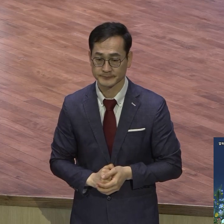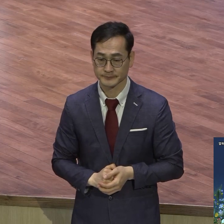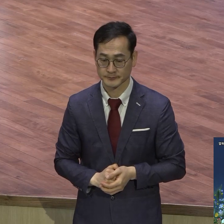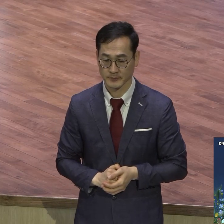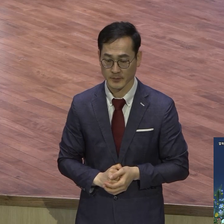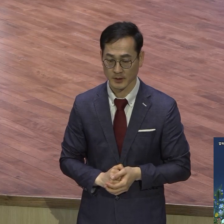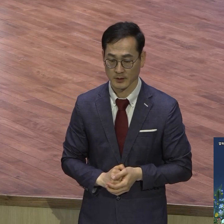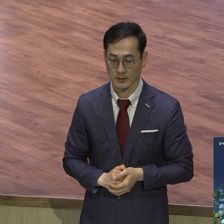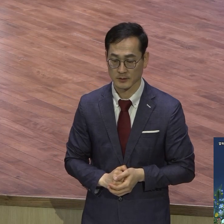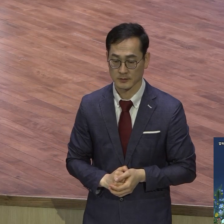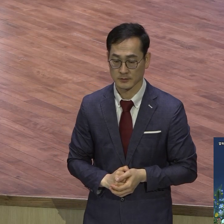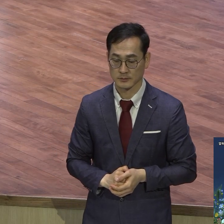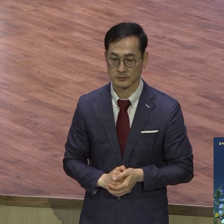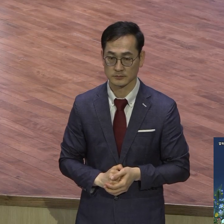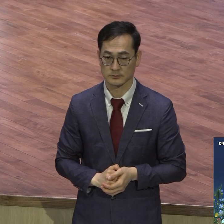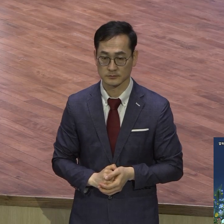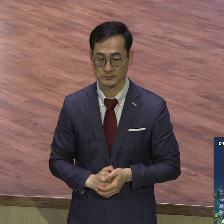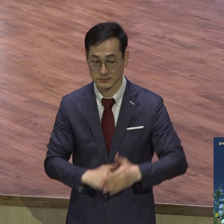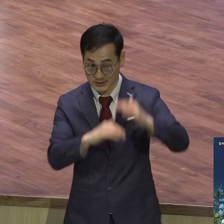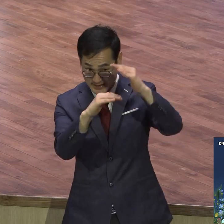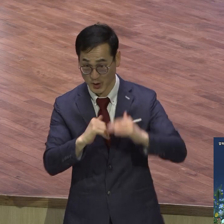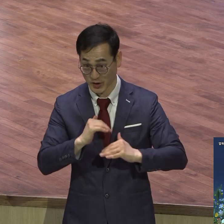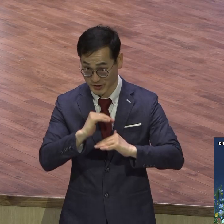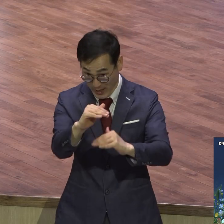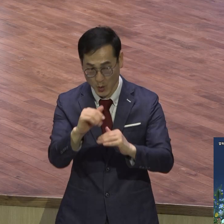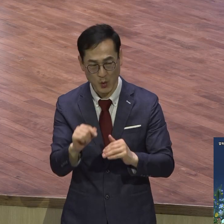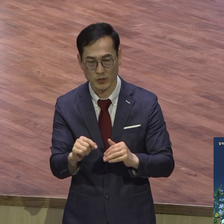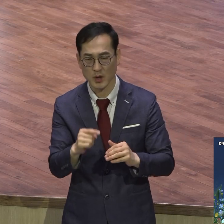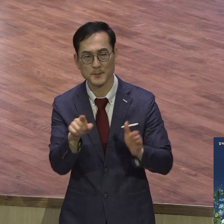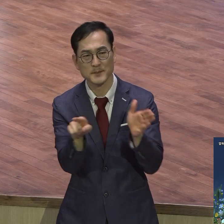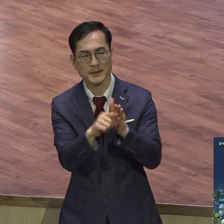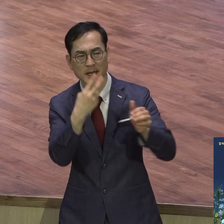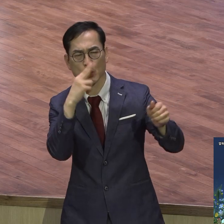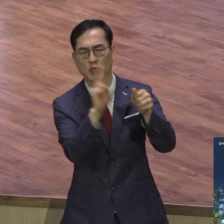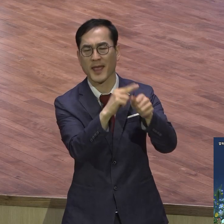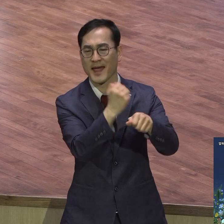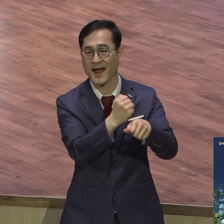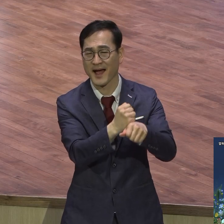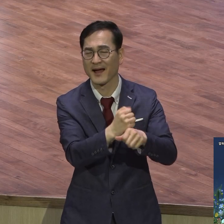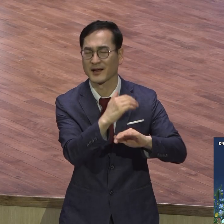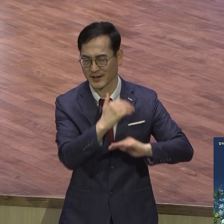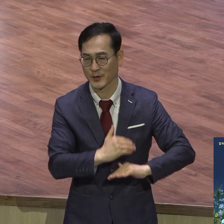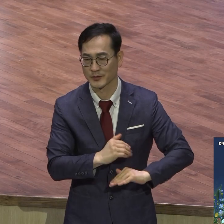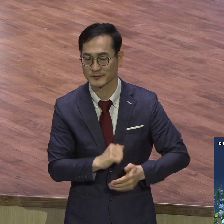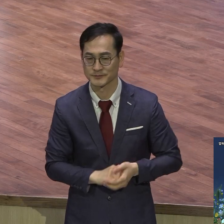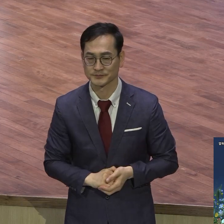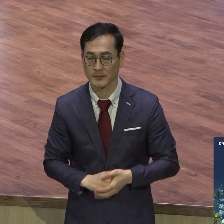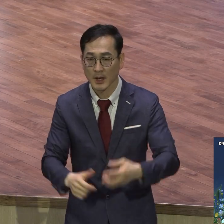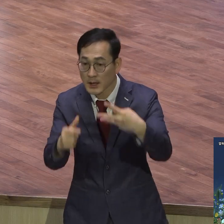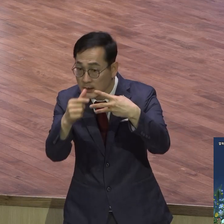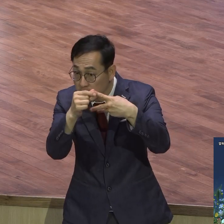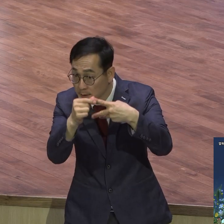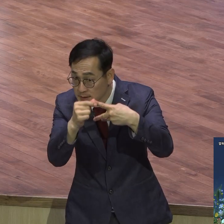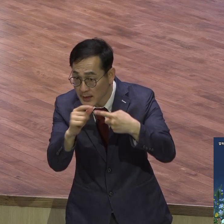그러면서 믿음에 도전해라 라는 메시지에요. 첫 번째로 말씀하신 것은